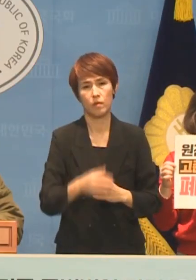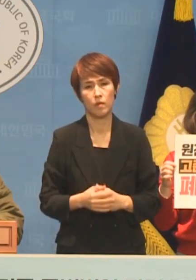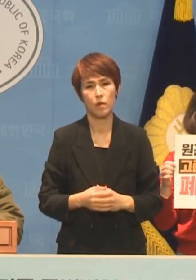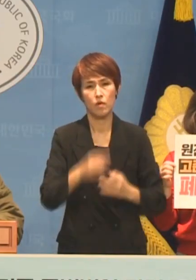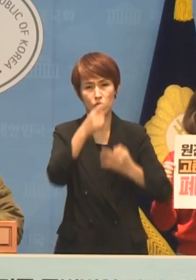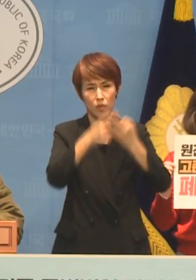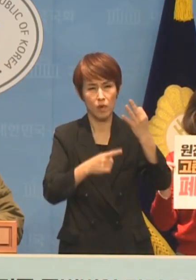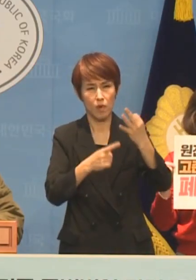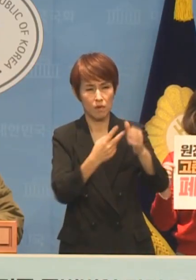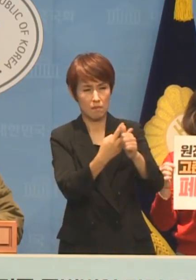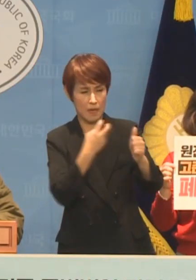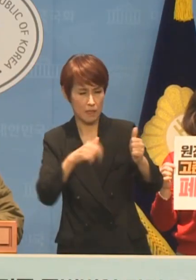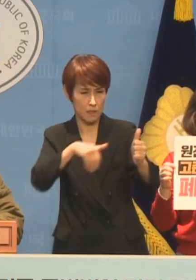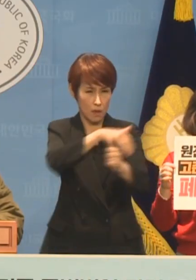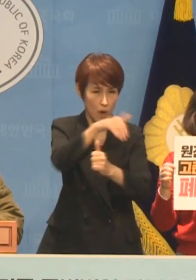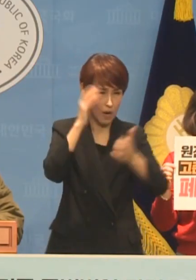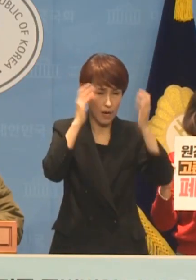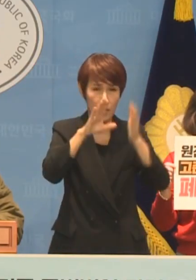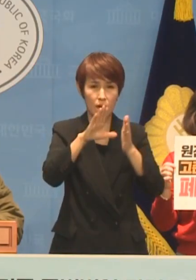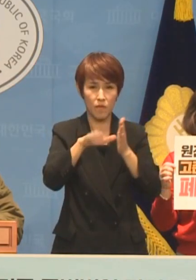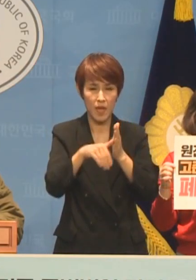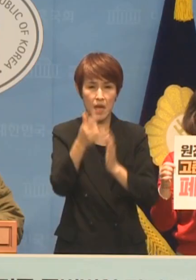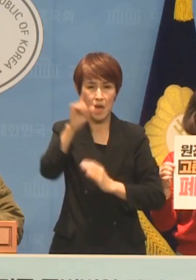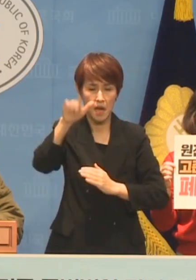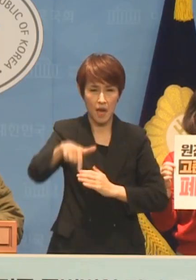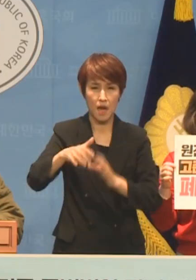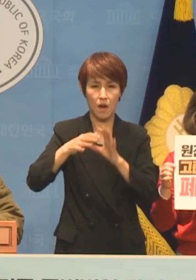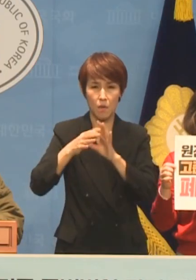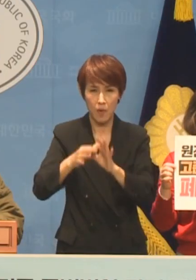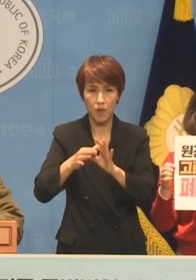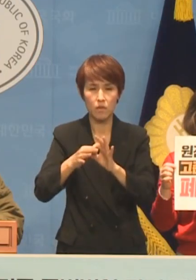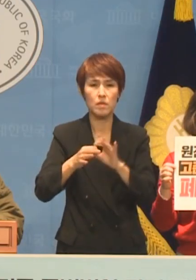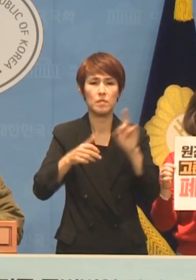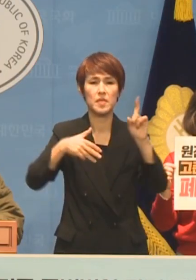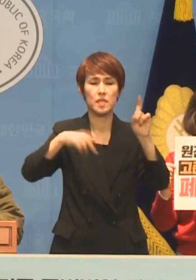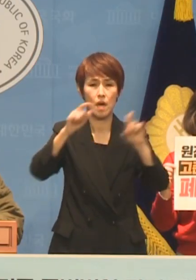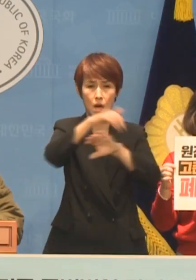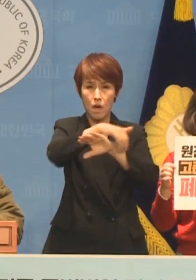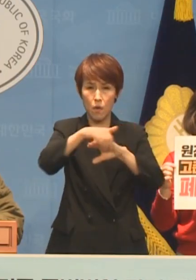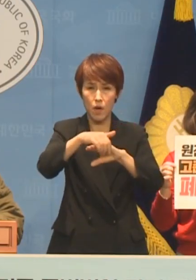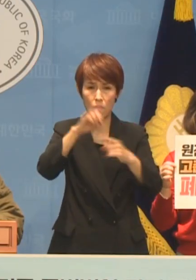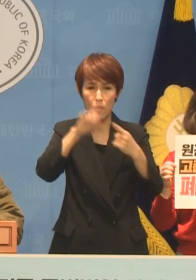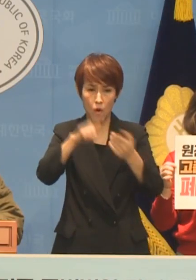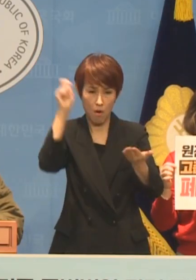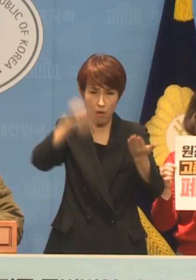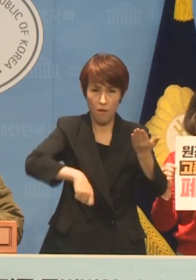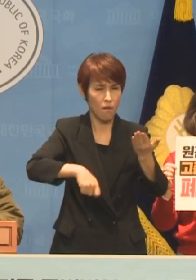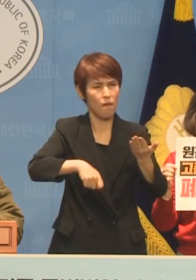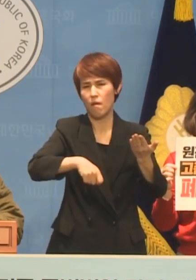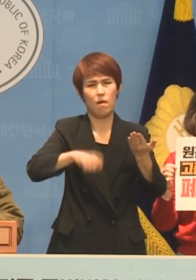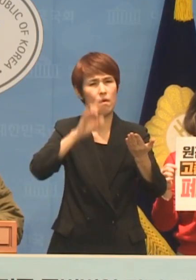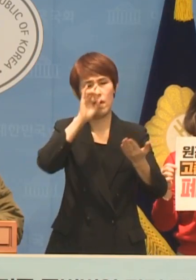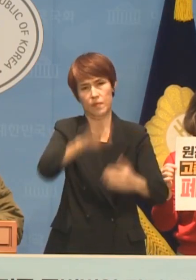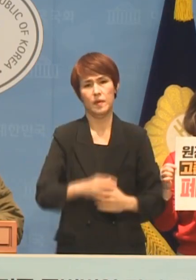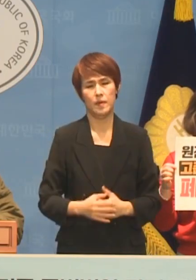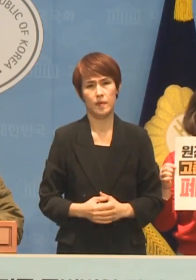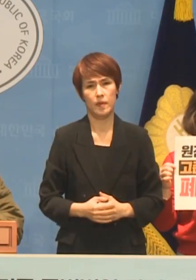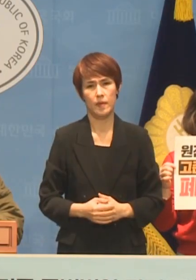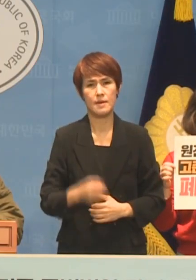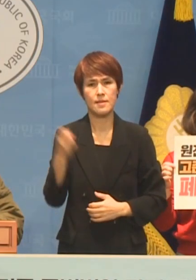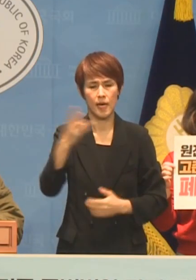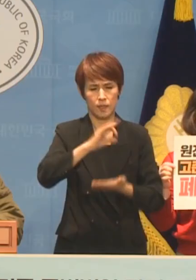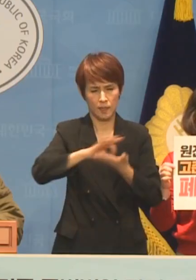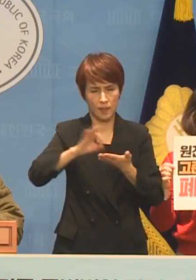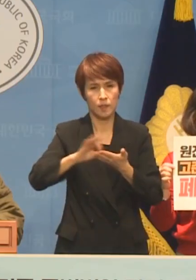탄핵 국면의 핵진흥 기조를 담은 11차 정기본을 이대로 통과시켜서는 절대 안 되며